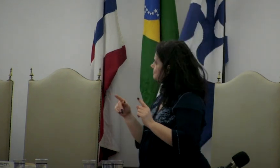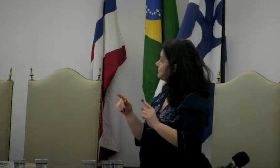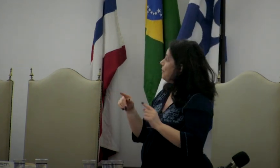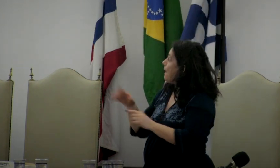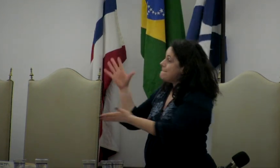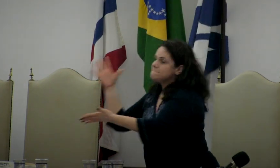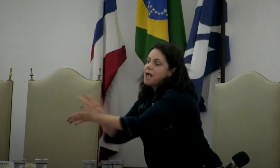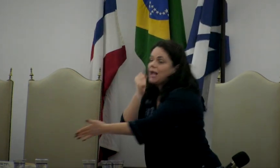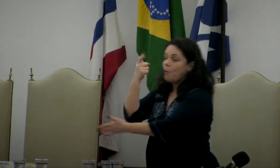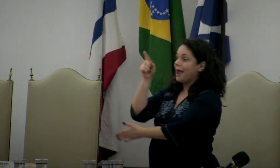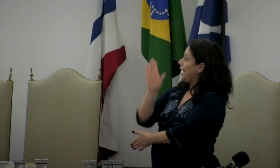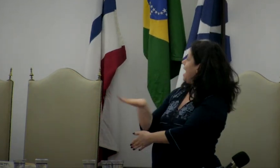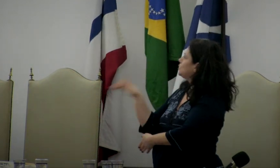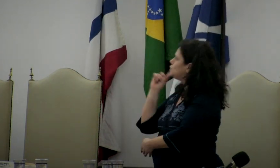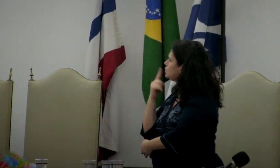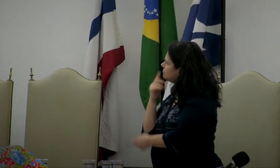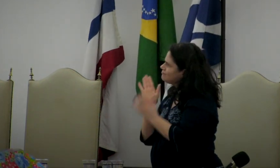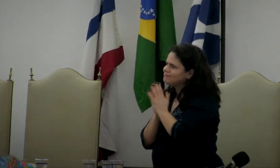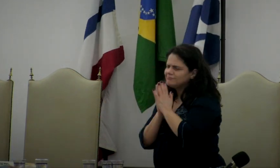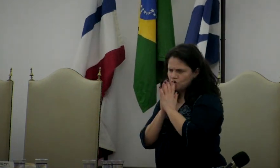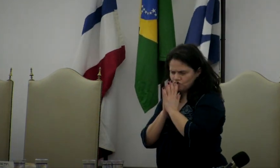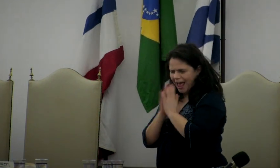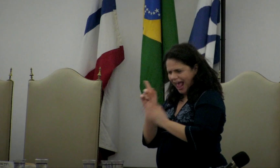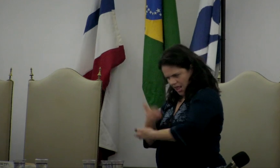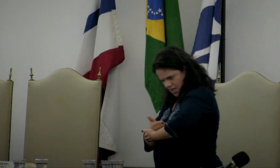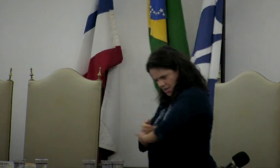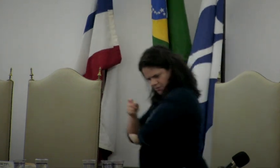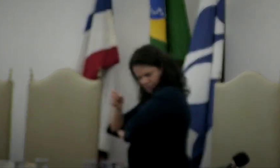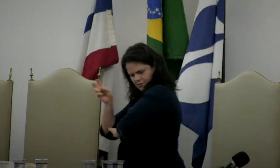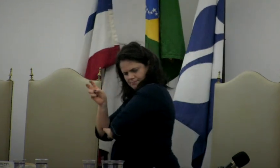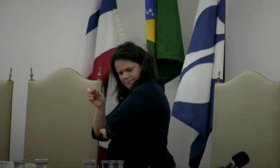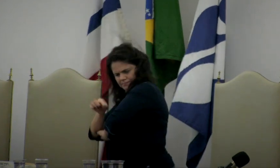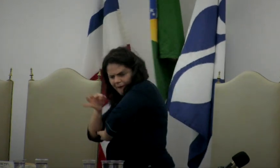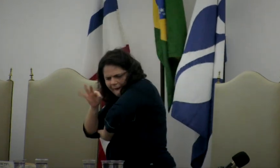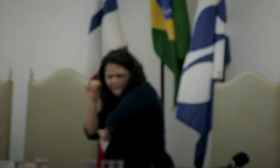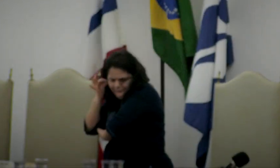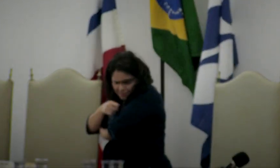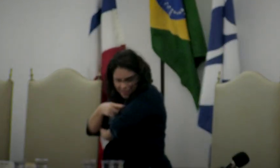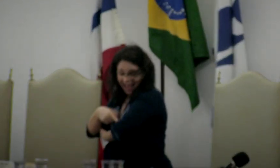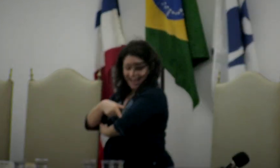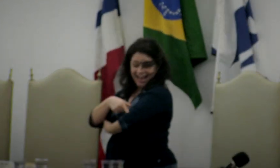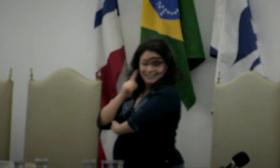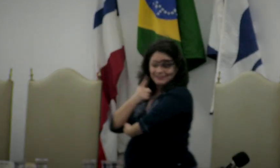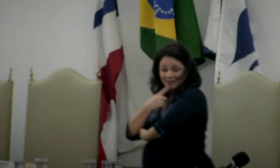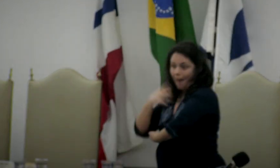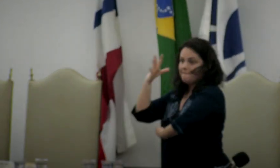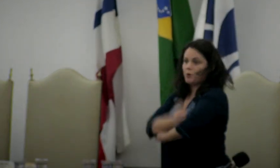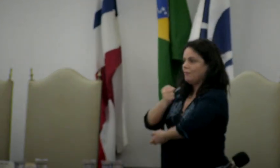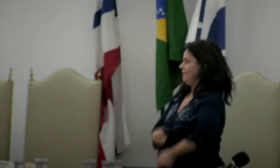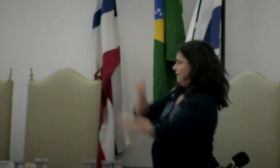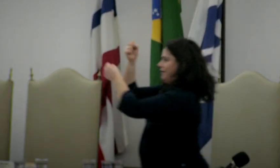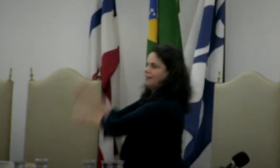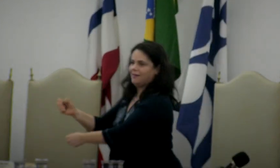dessa idade, boa para pegar uma criança surda. Meu Deus, pegar uma criança surda e fazer o quê? Implantar?